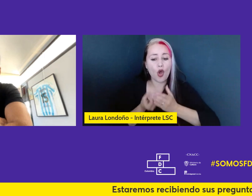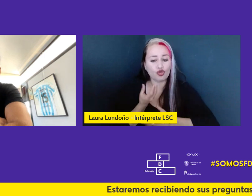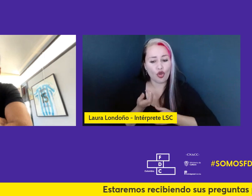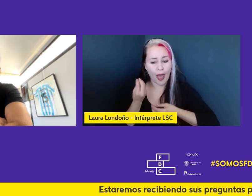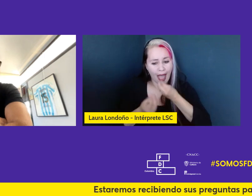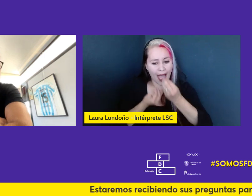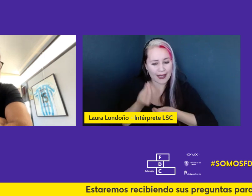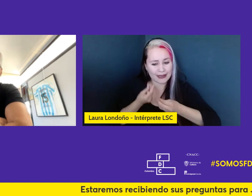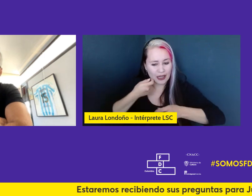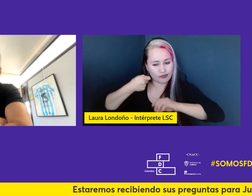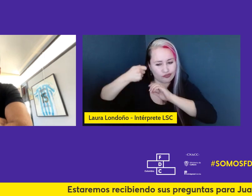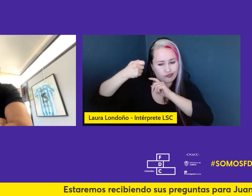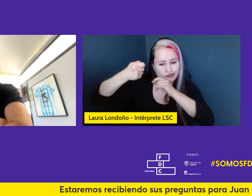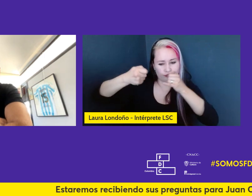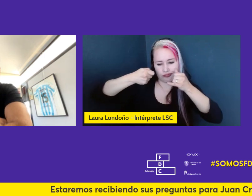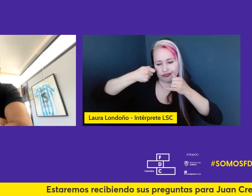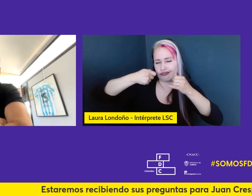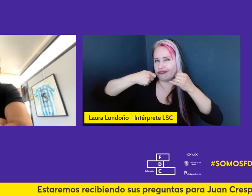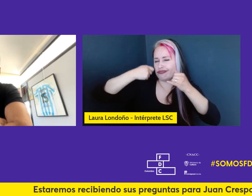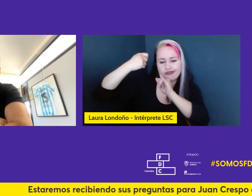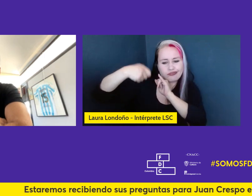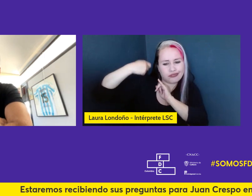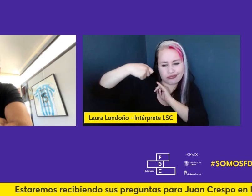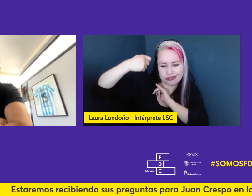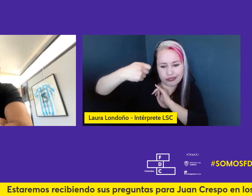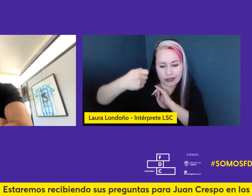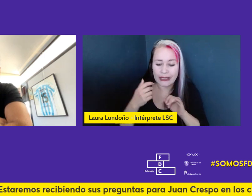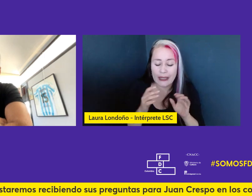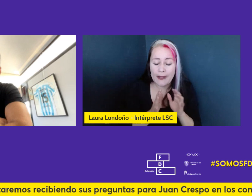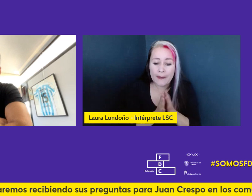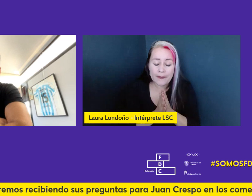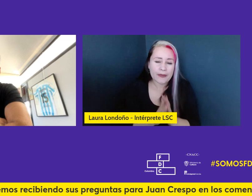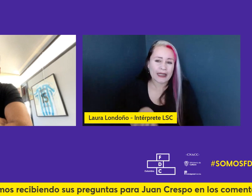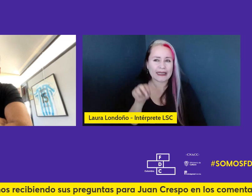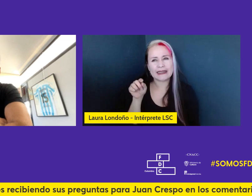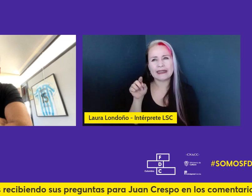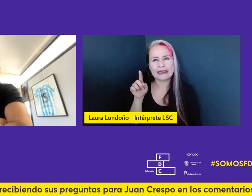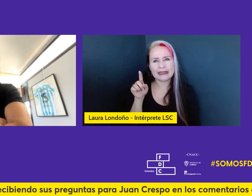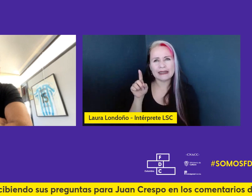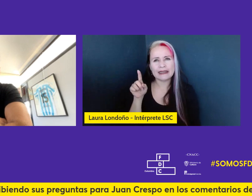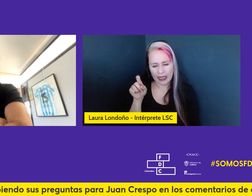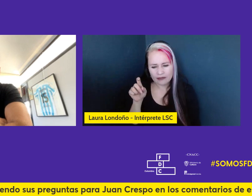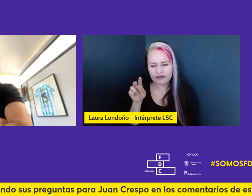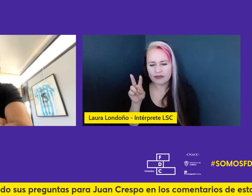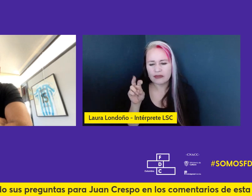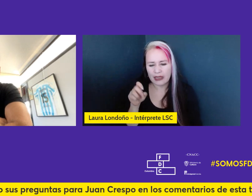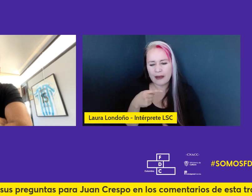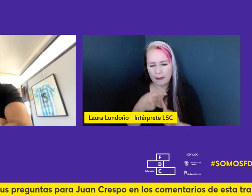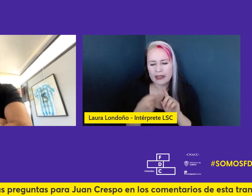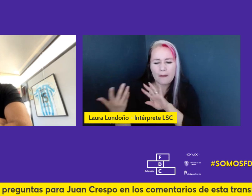6-7 meses le tenés que dar el tiempo a que tenga una recorrida en los festivales.